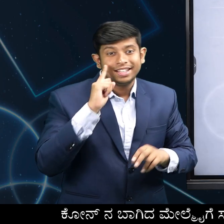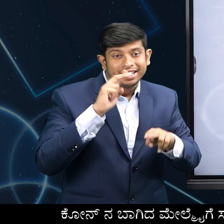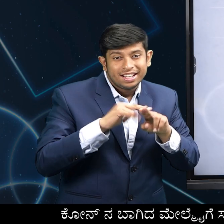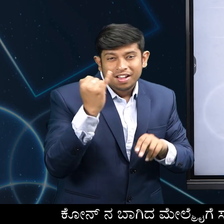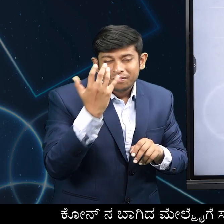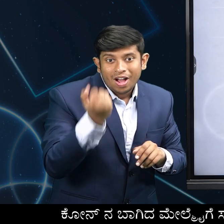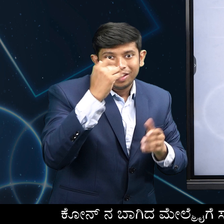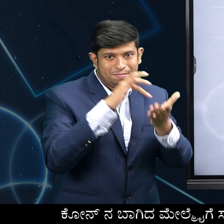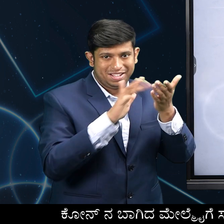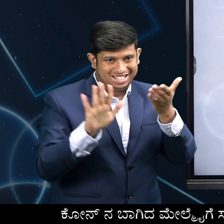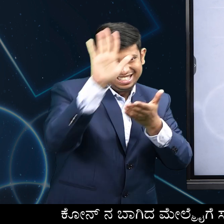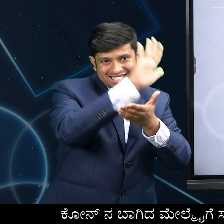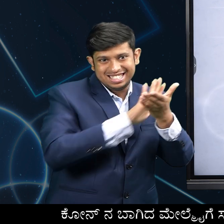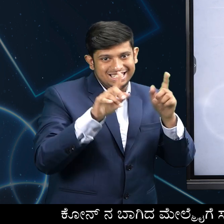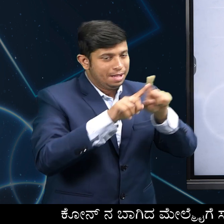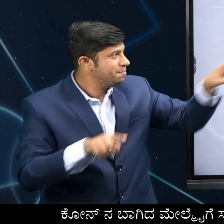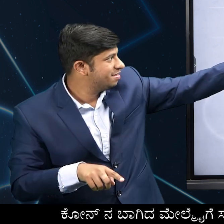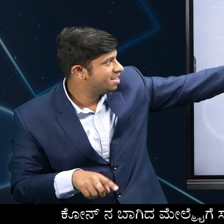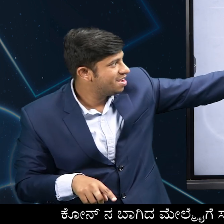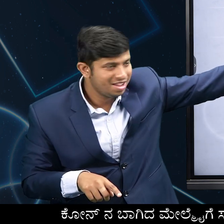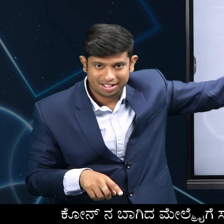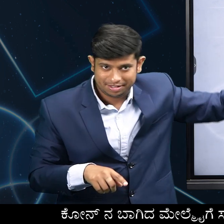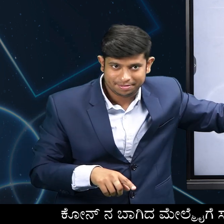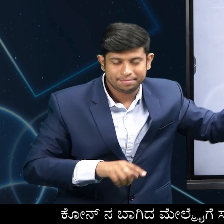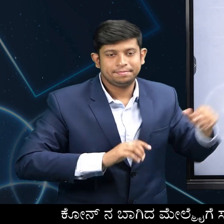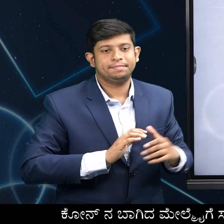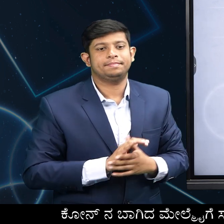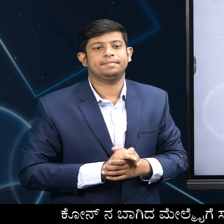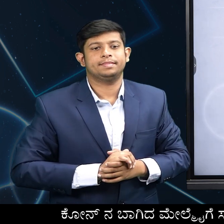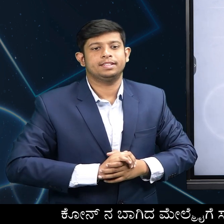ಕೋನ್ನ ಬಾಗಿದ ಮೇಲ್ಮೆಗೆ ಸಮನಾದ ನಿರ್ದಿಷ್ಟ ವಲಯದ ಪ್ರದೇಶವನ್ನ ನೀವು ಕಂಡುಕೊಂಡ್ರೆ